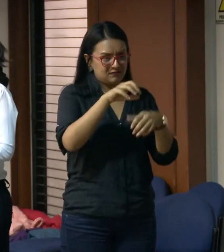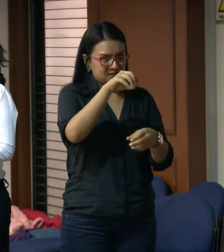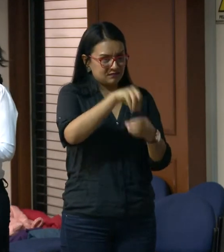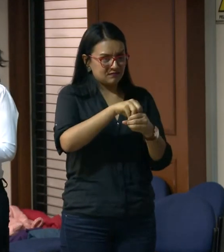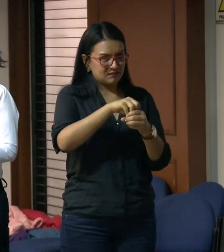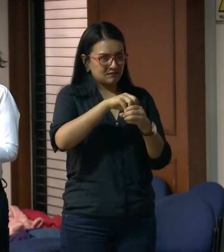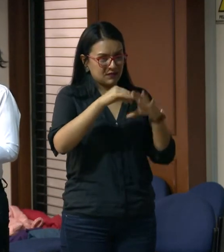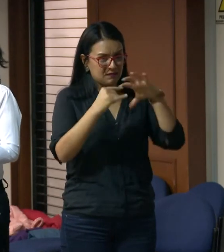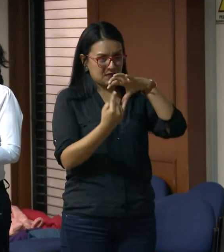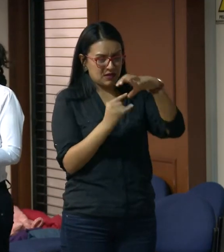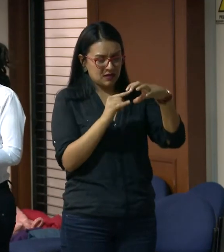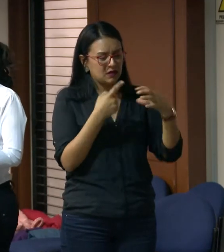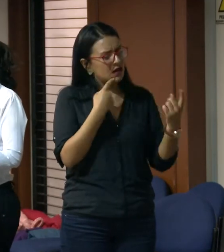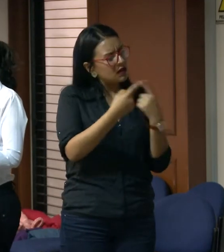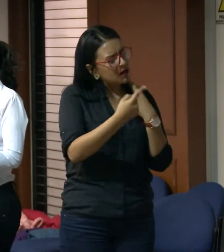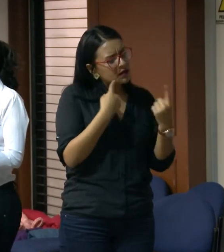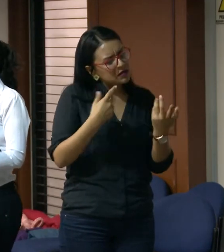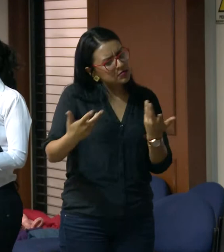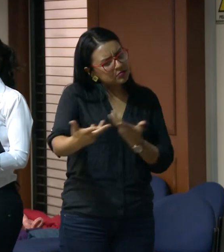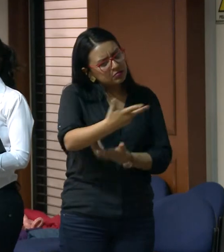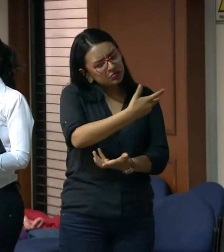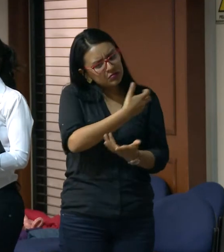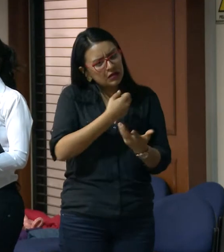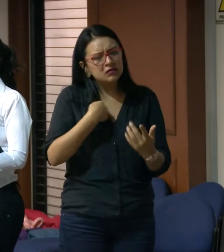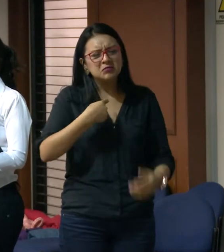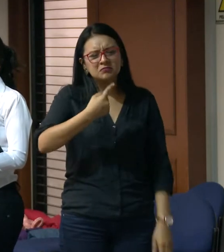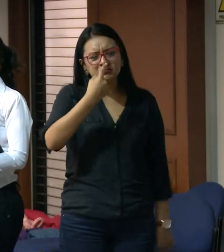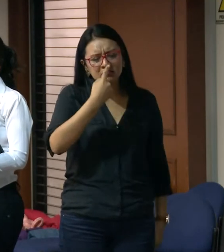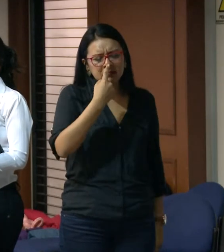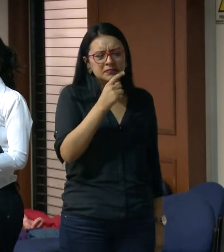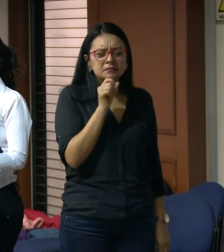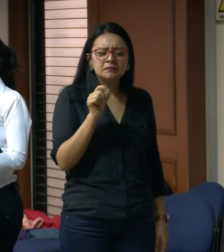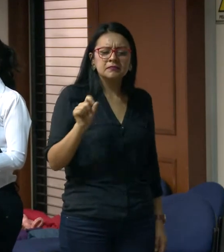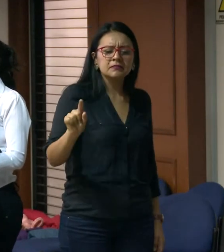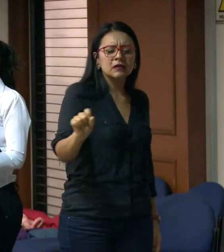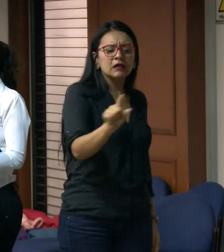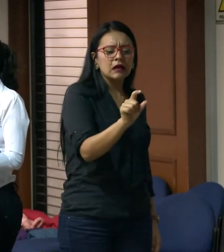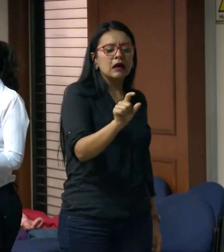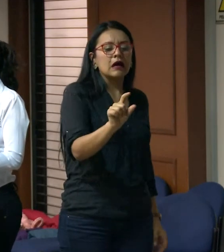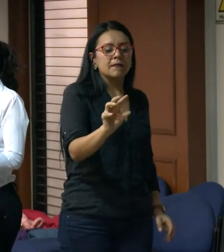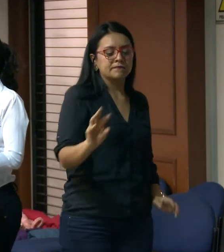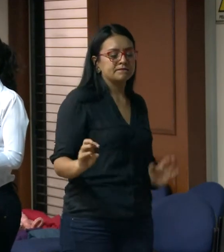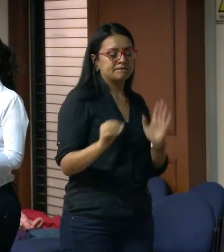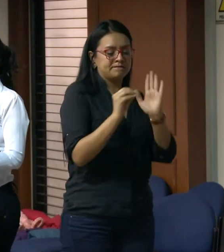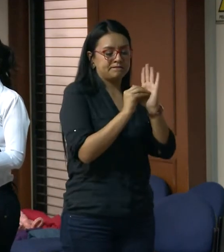del planetario, empezamos a indagar también en la siguiente categoría,